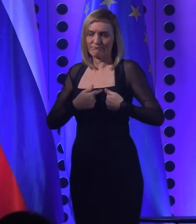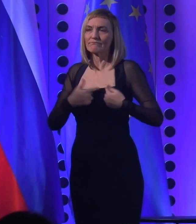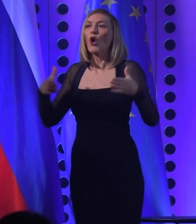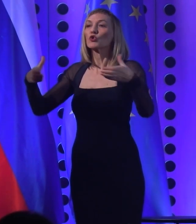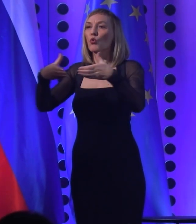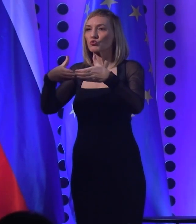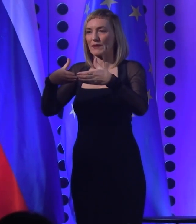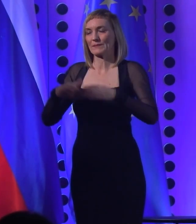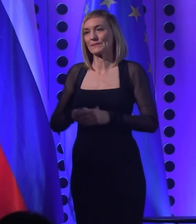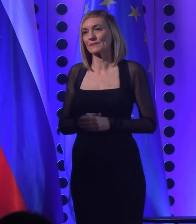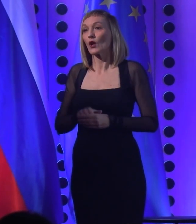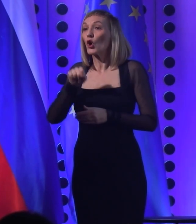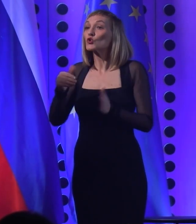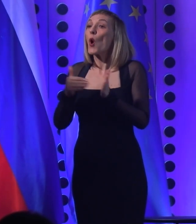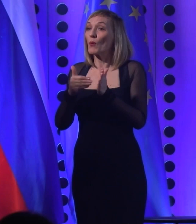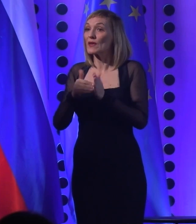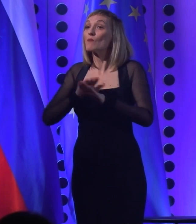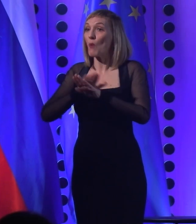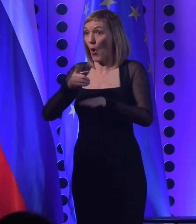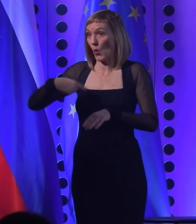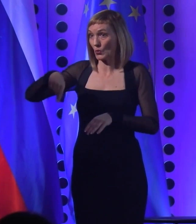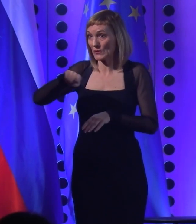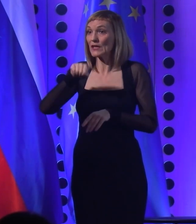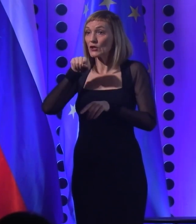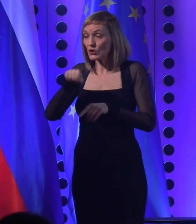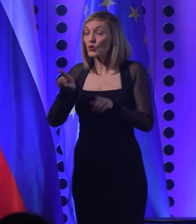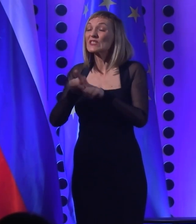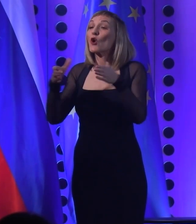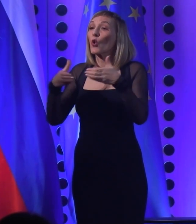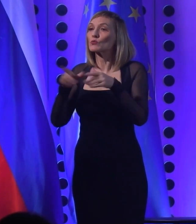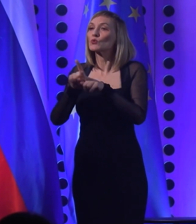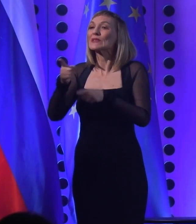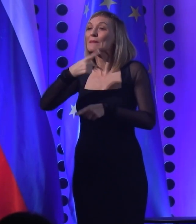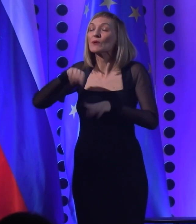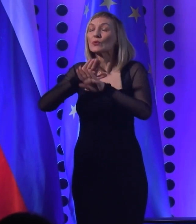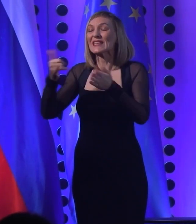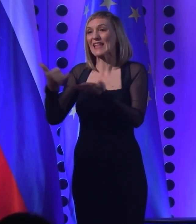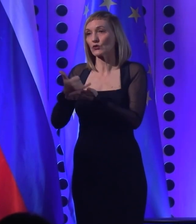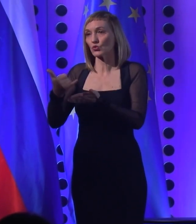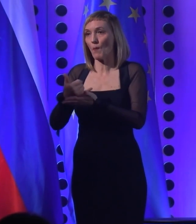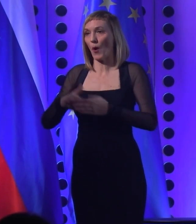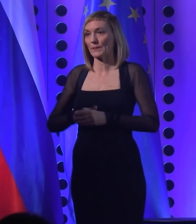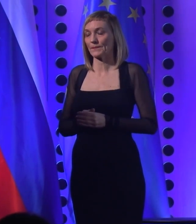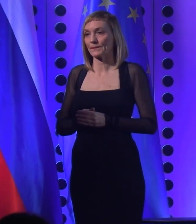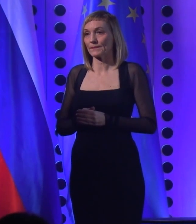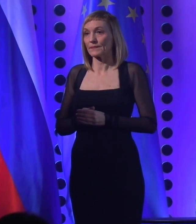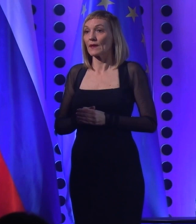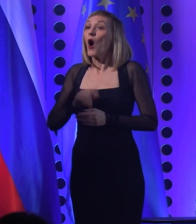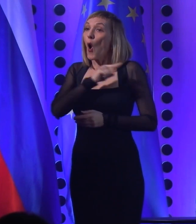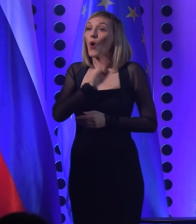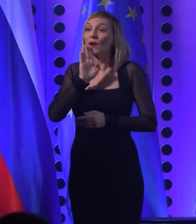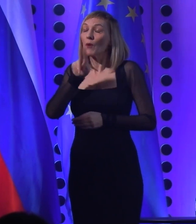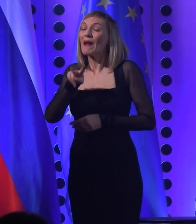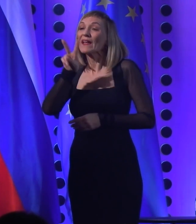družbi. To potrebujemo in to si kot družba zaslužimo. Pri tem bom imela